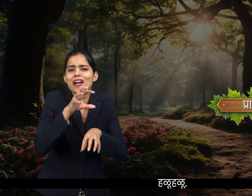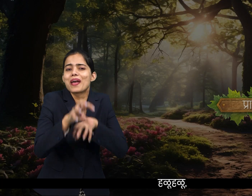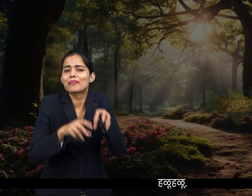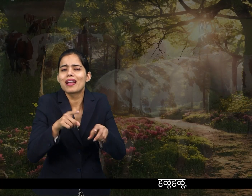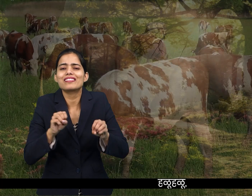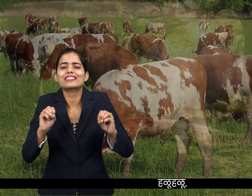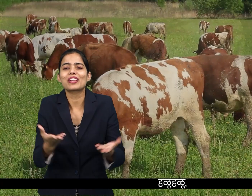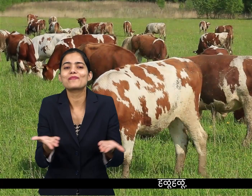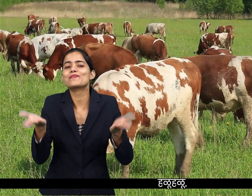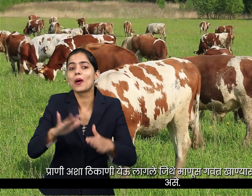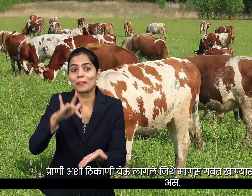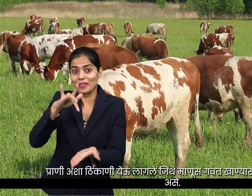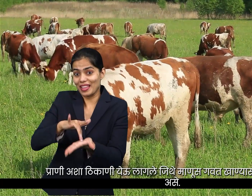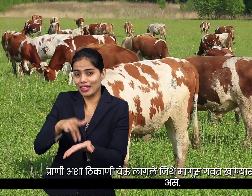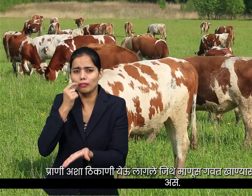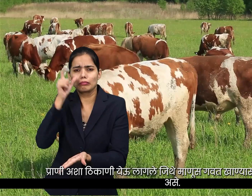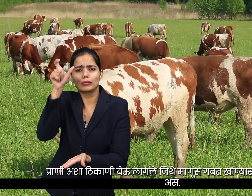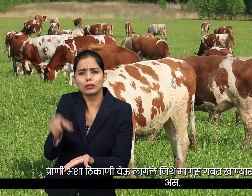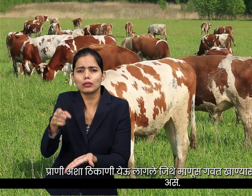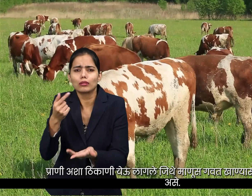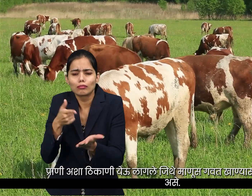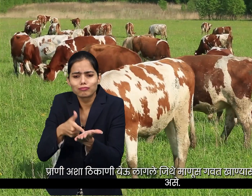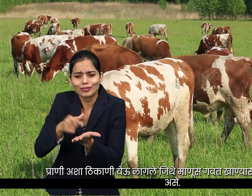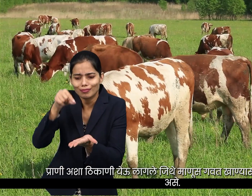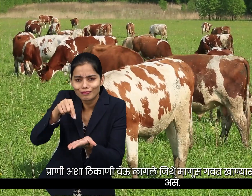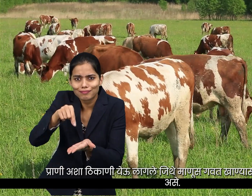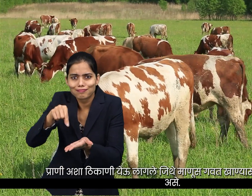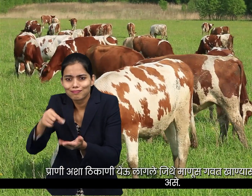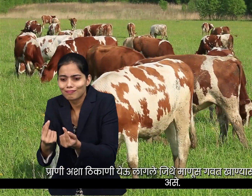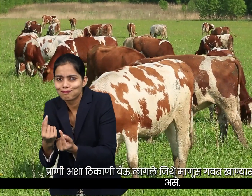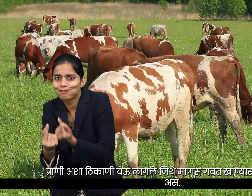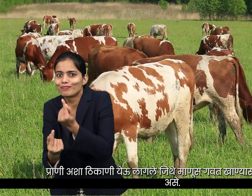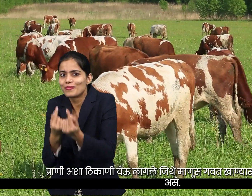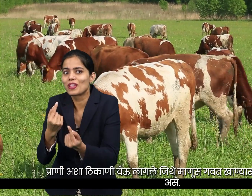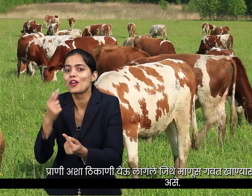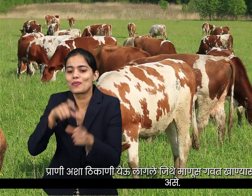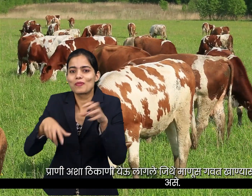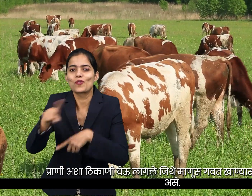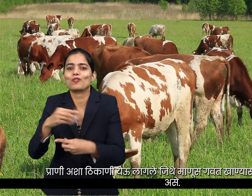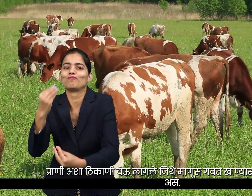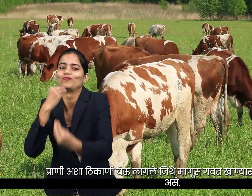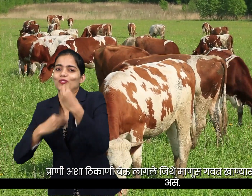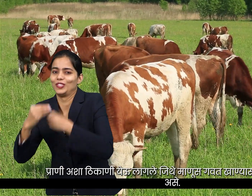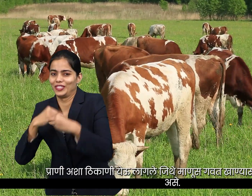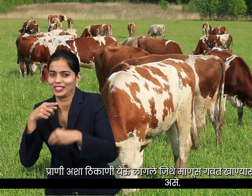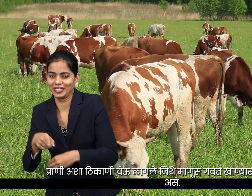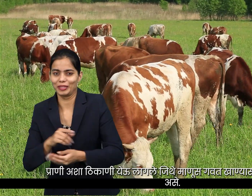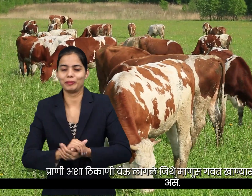हळूहळू प्राणी अशा ठिकाणी येऊ लागले जिथे माणूस गवत खाण्यासाठी पिके घेत असे.